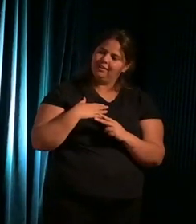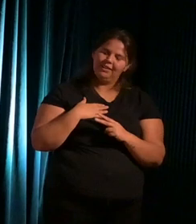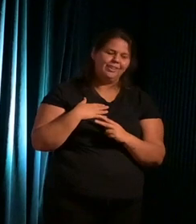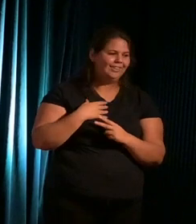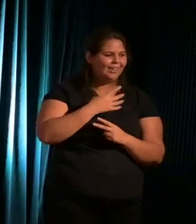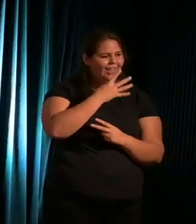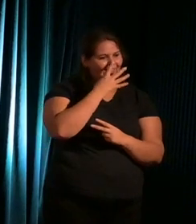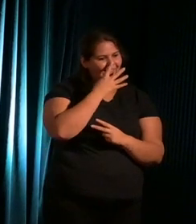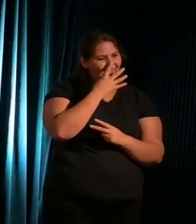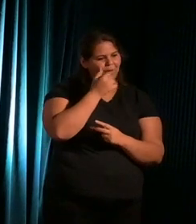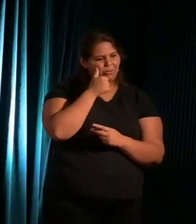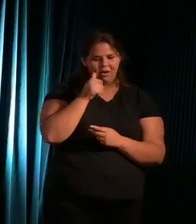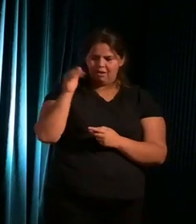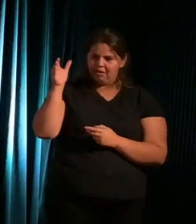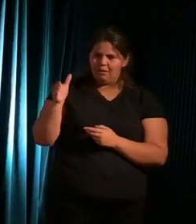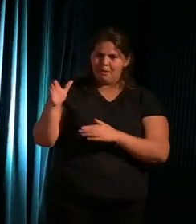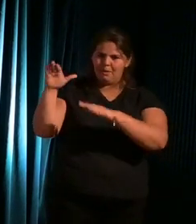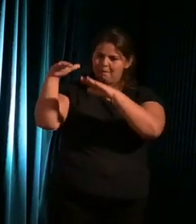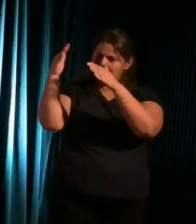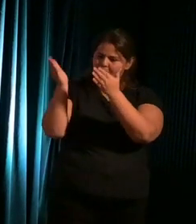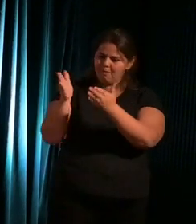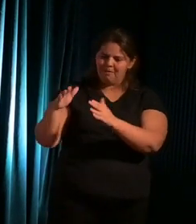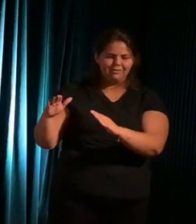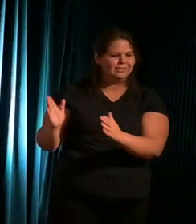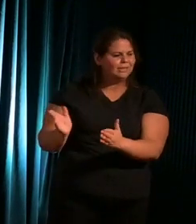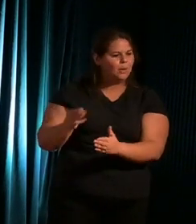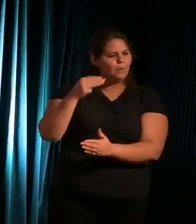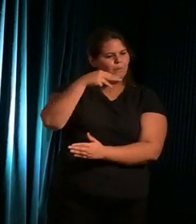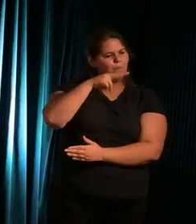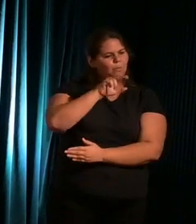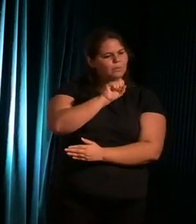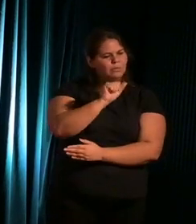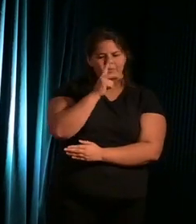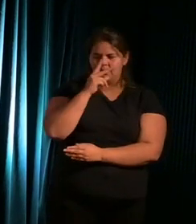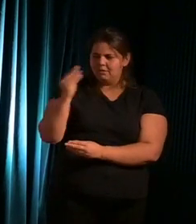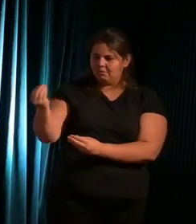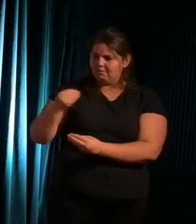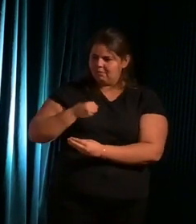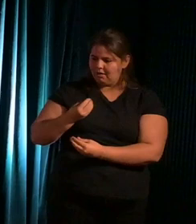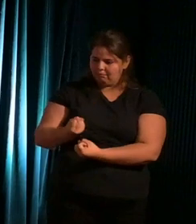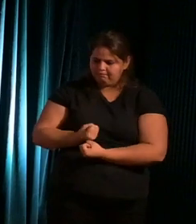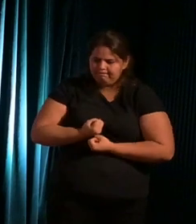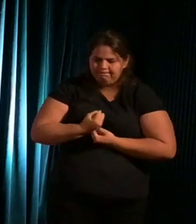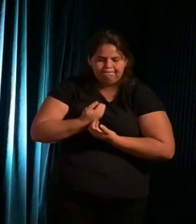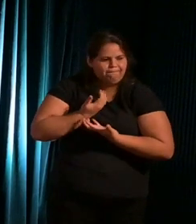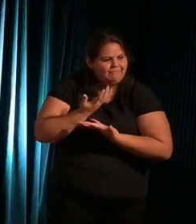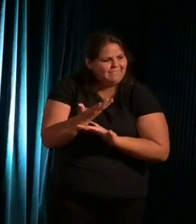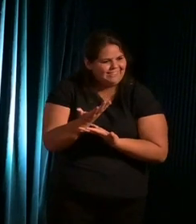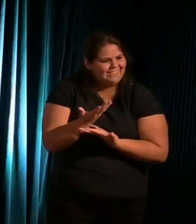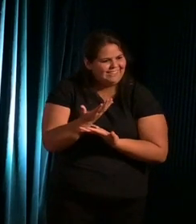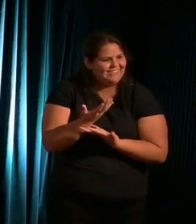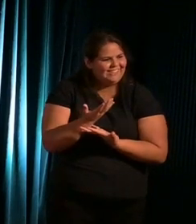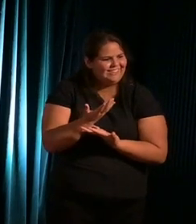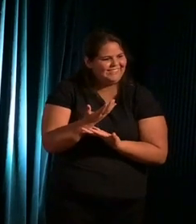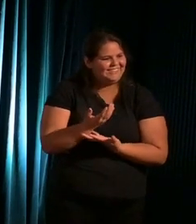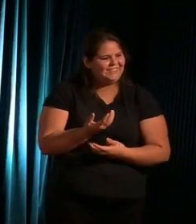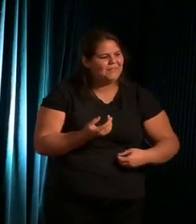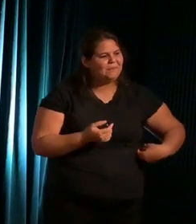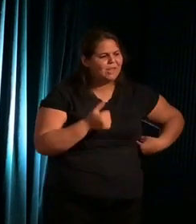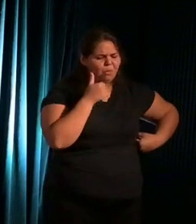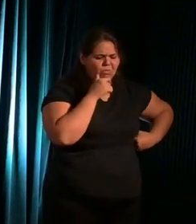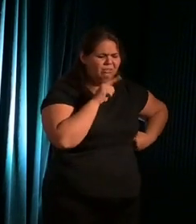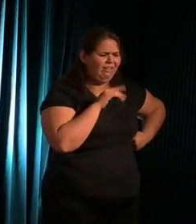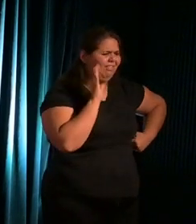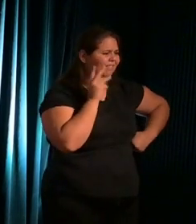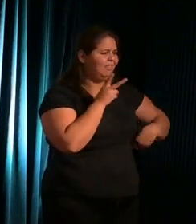ser uma musa minha. Eu nunca fotografei porque ela não deixa. As mulheres, geralmente, quando são